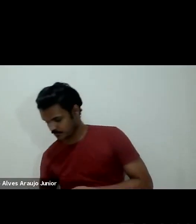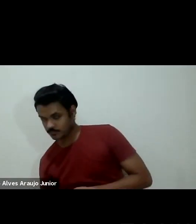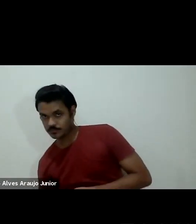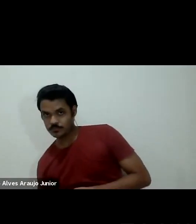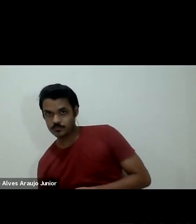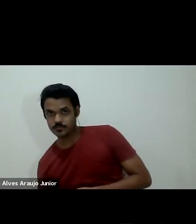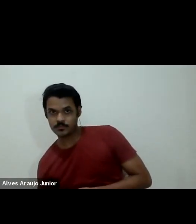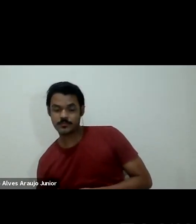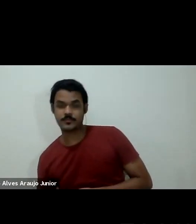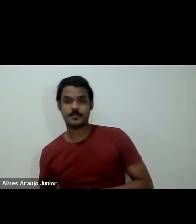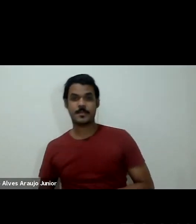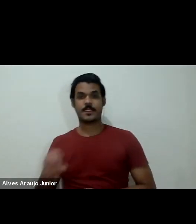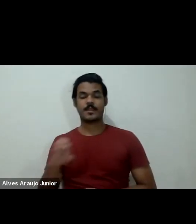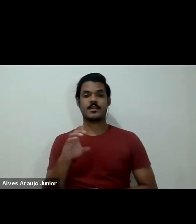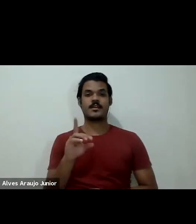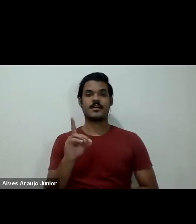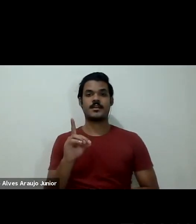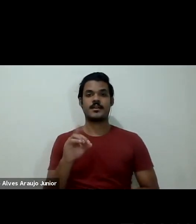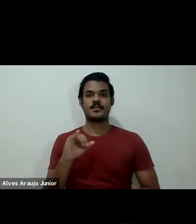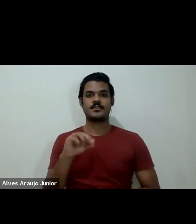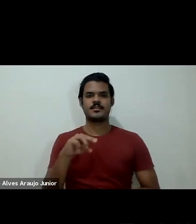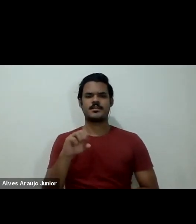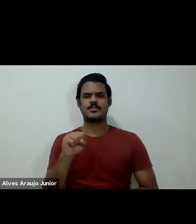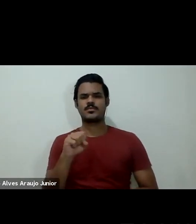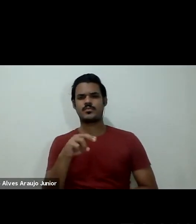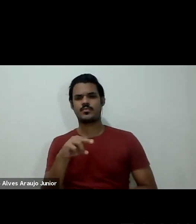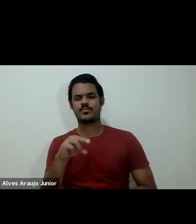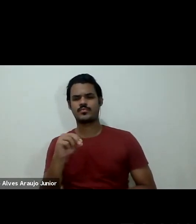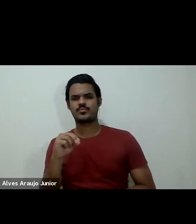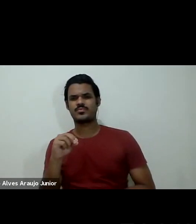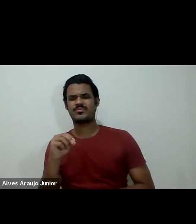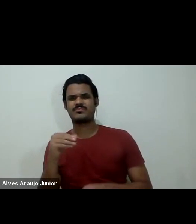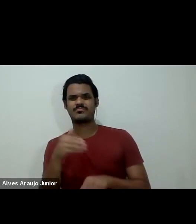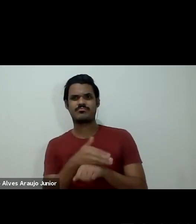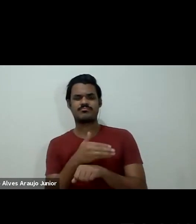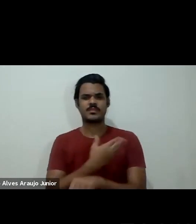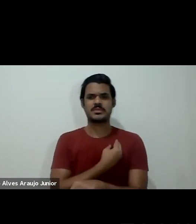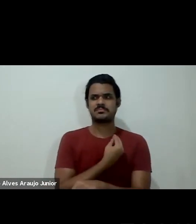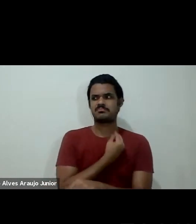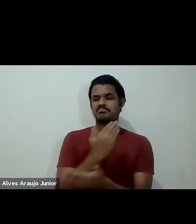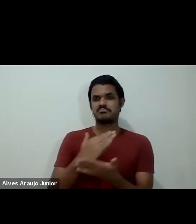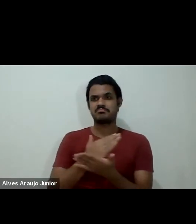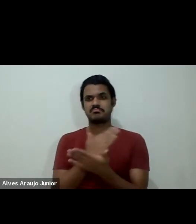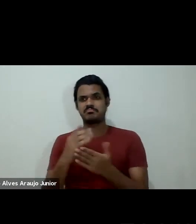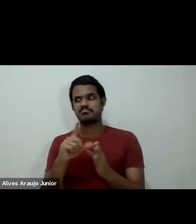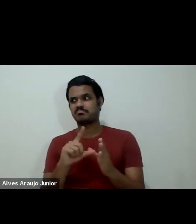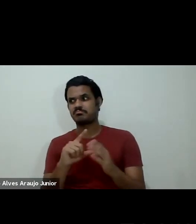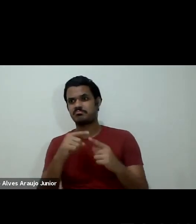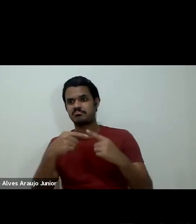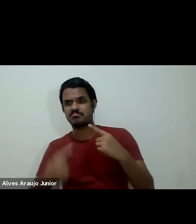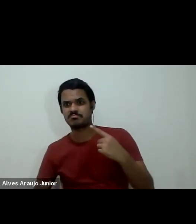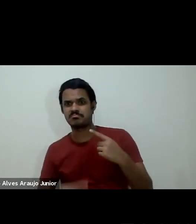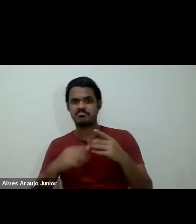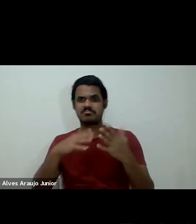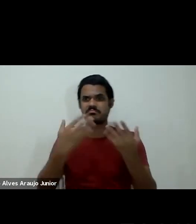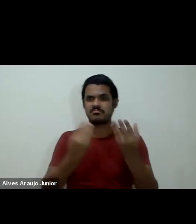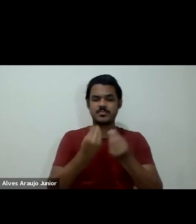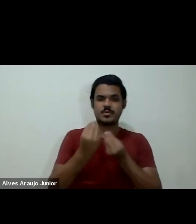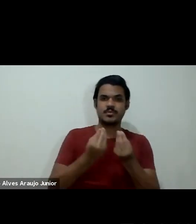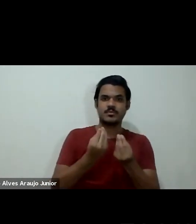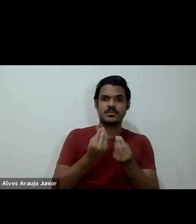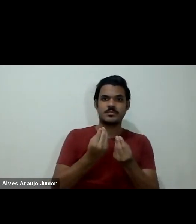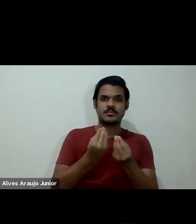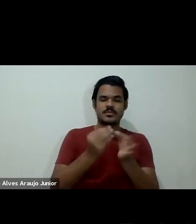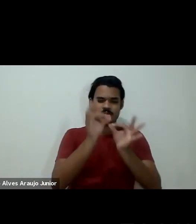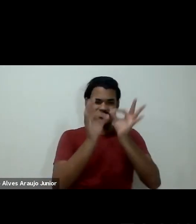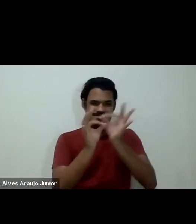Ednilson parece que não está presente, talvez ele tenha caído. Eu vou mudar a ordem